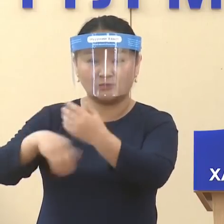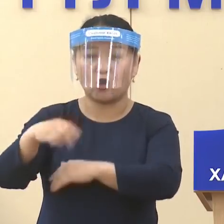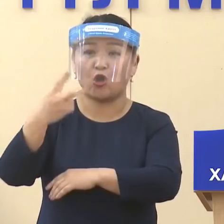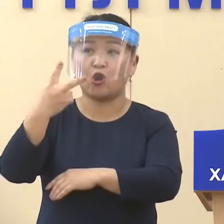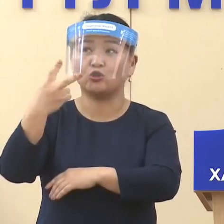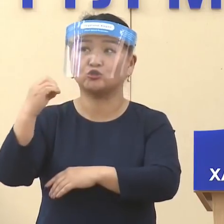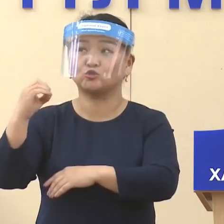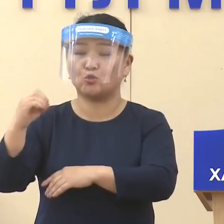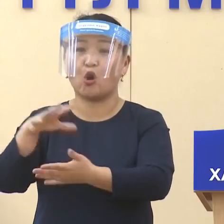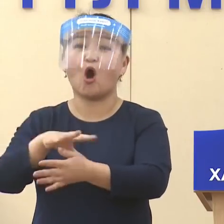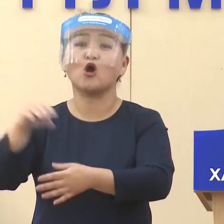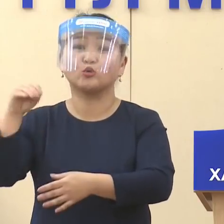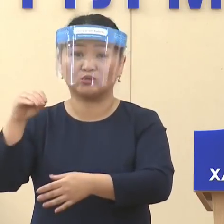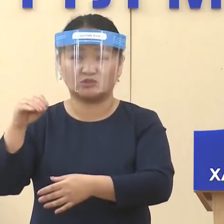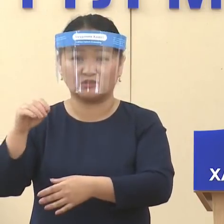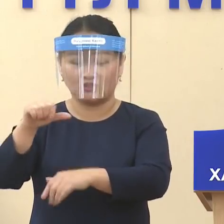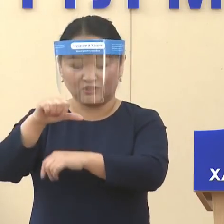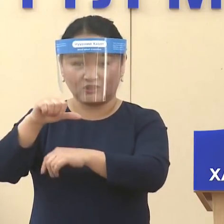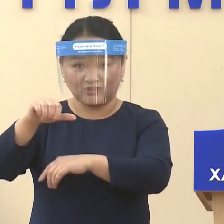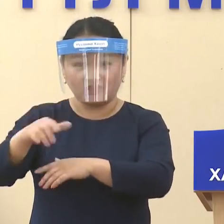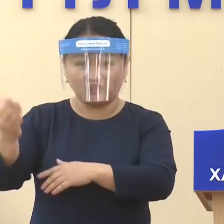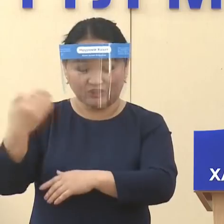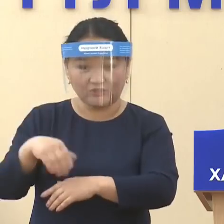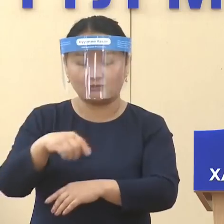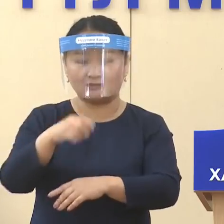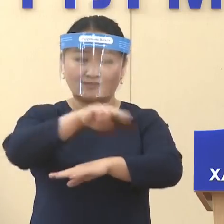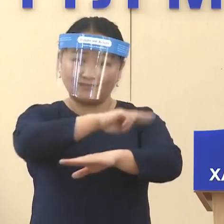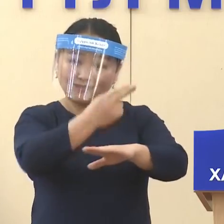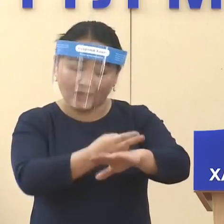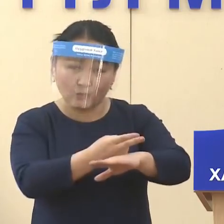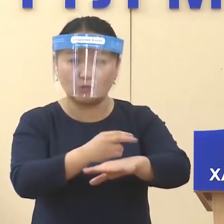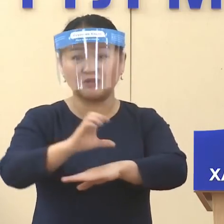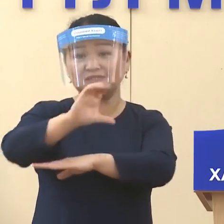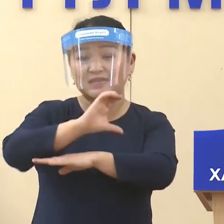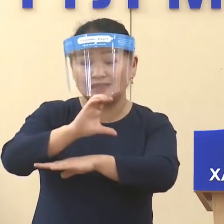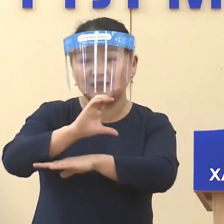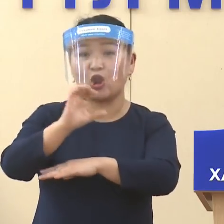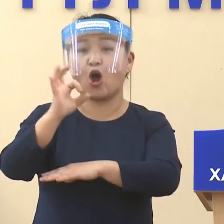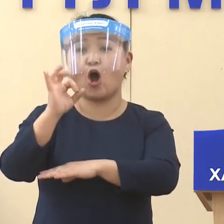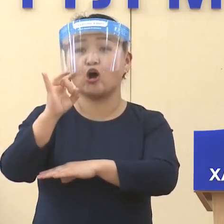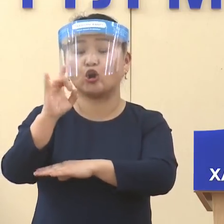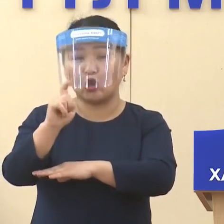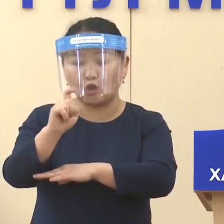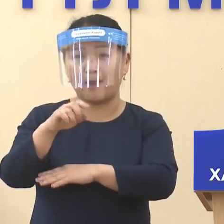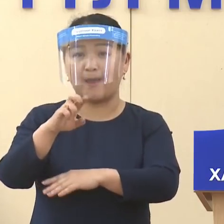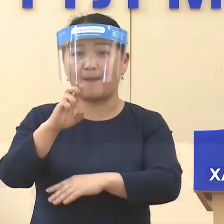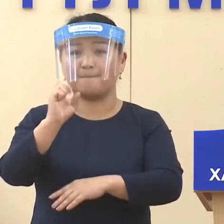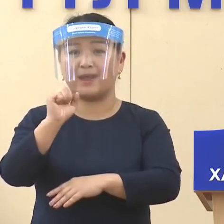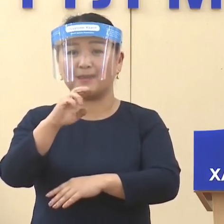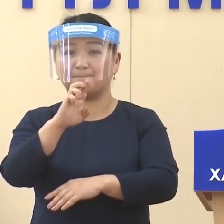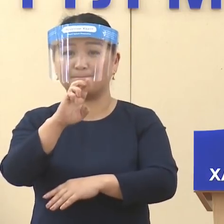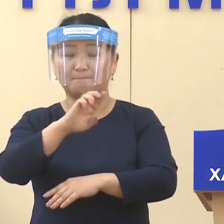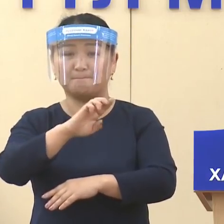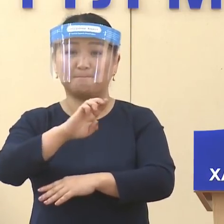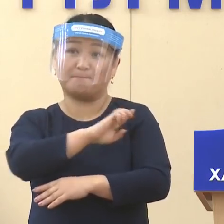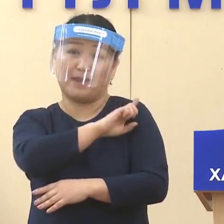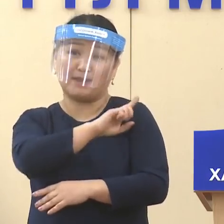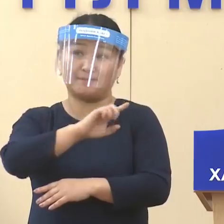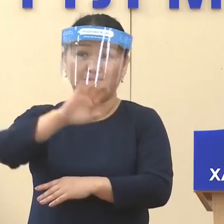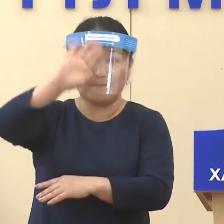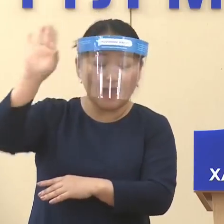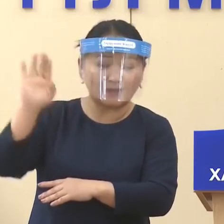энэ иргэдийг бол Дарханул, Сэлэнг, Орхон аймаг, за Баян байгаль, Батсүмбэр, Баян хангай амралт